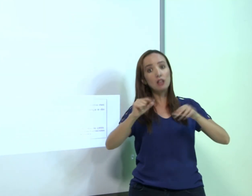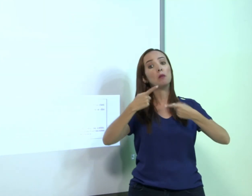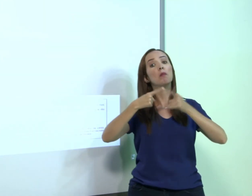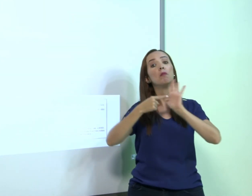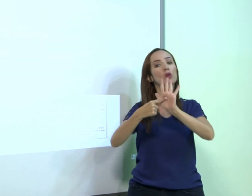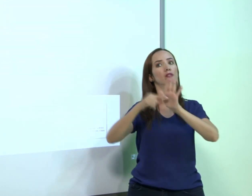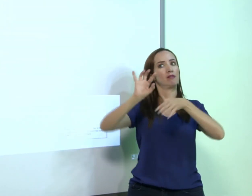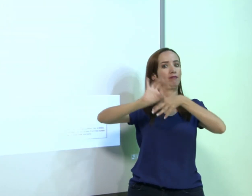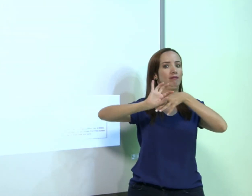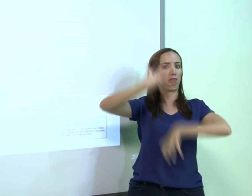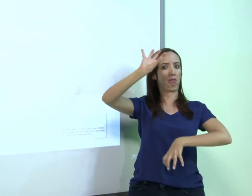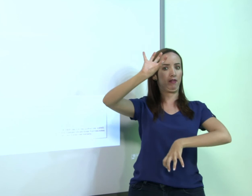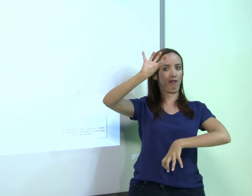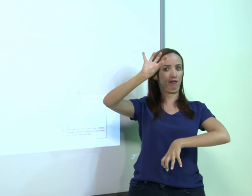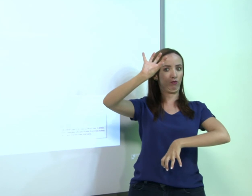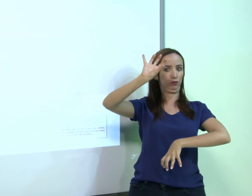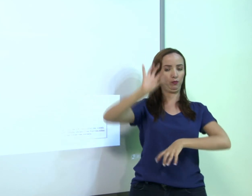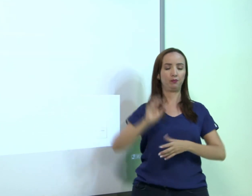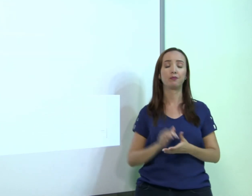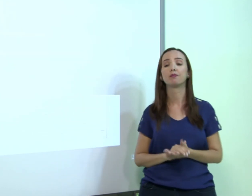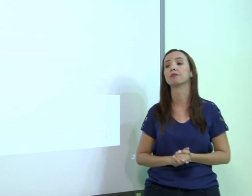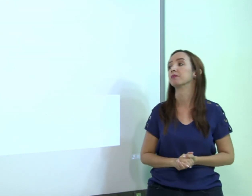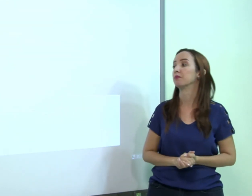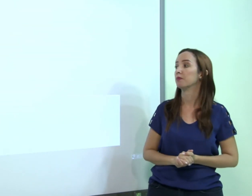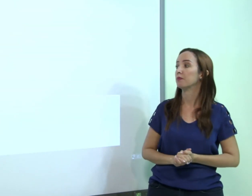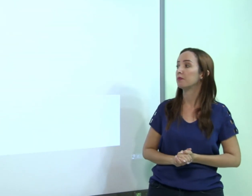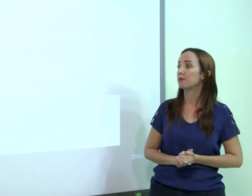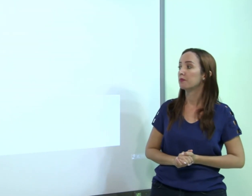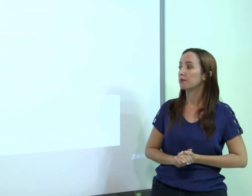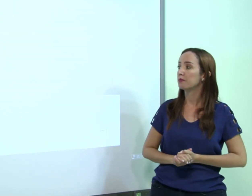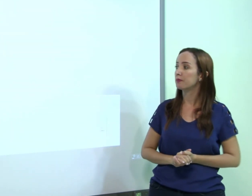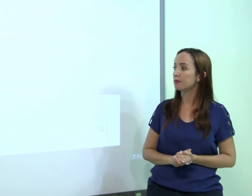Precisa ter uma linha que separa o texto do rodapé.